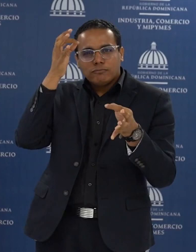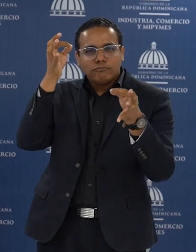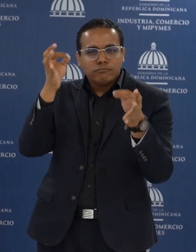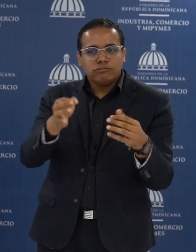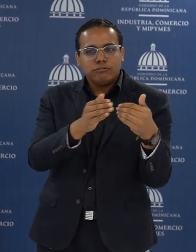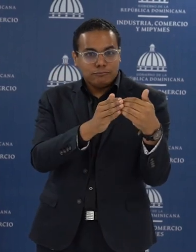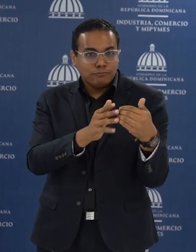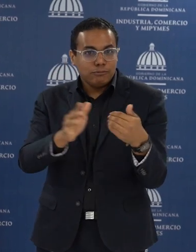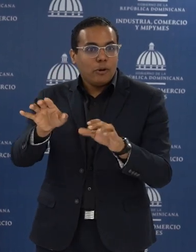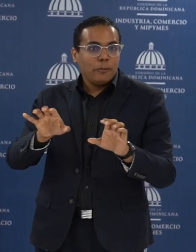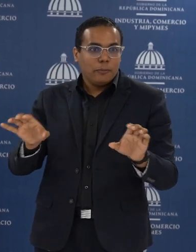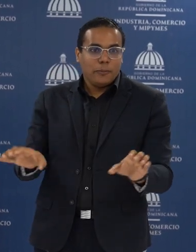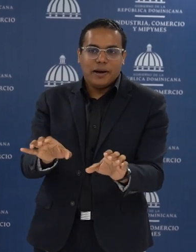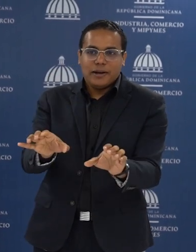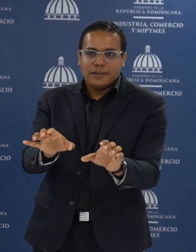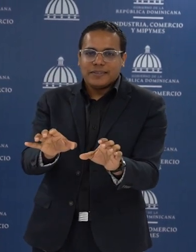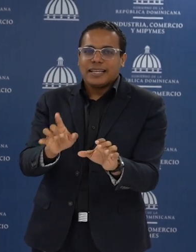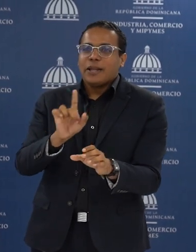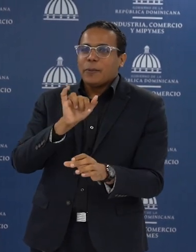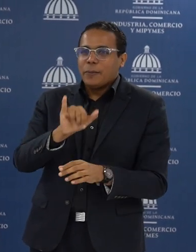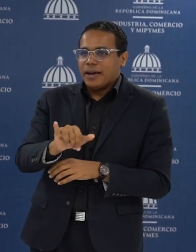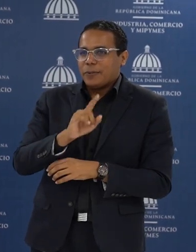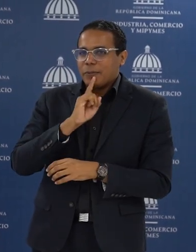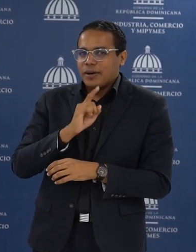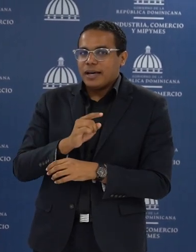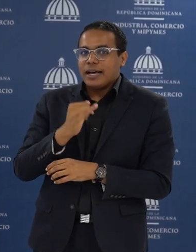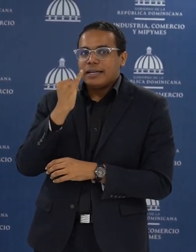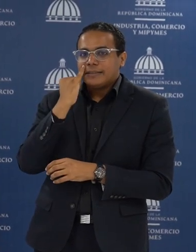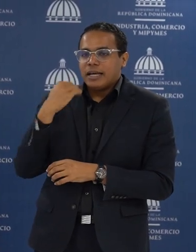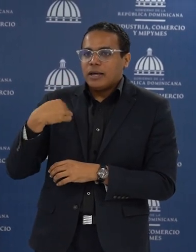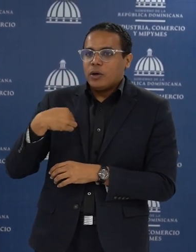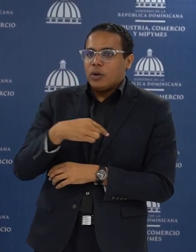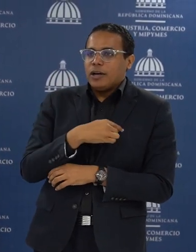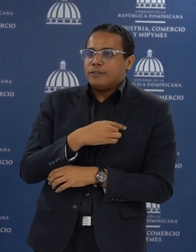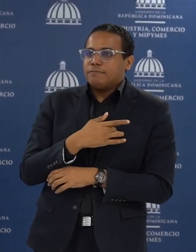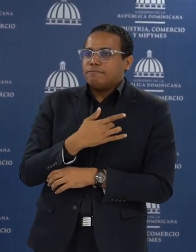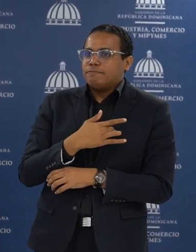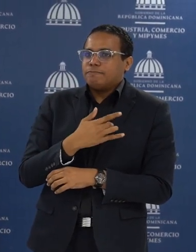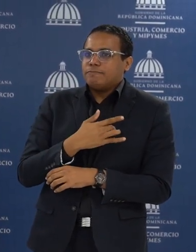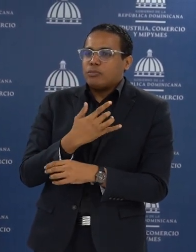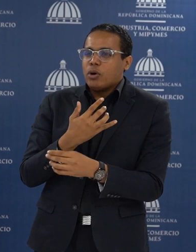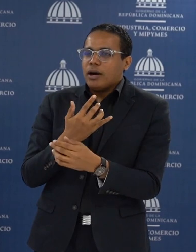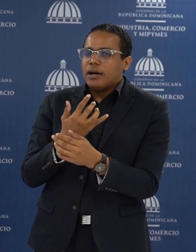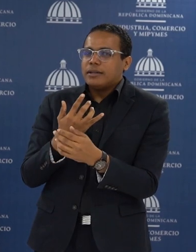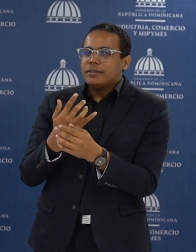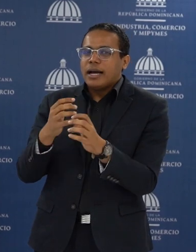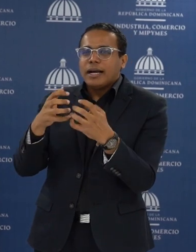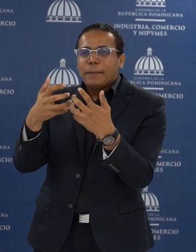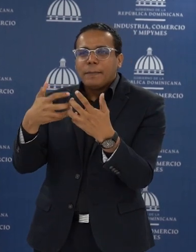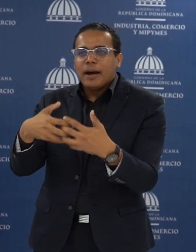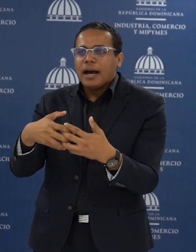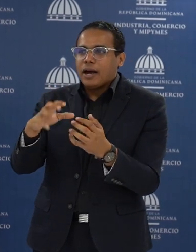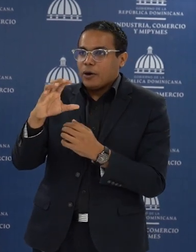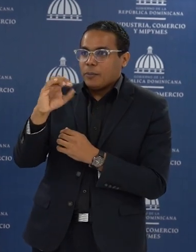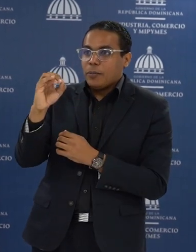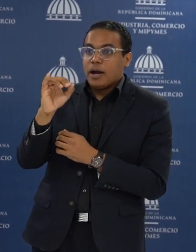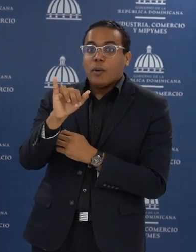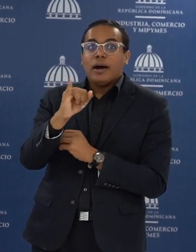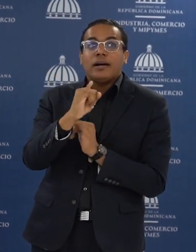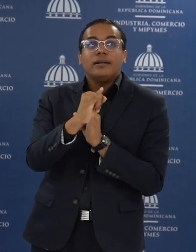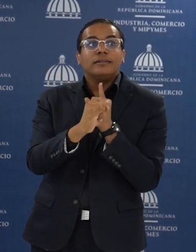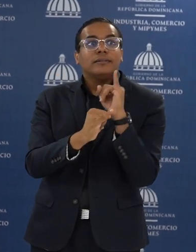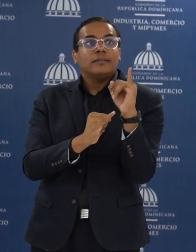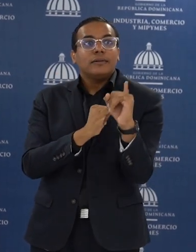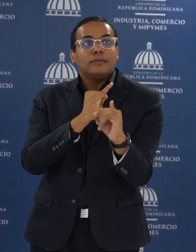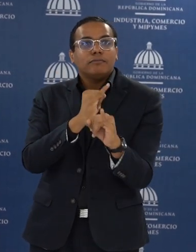hacer cosas. Y efectivamente, si nosotros regulamos no solamente empresas locales, sino empresas